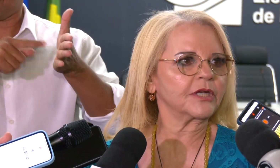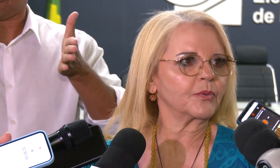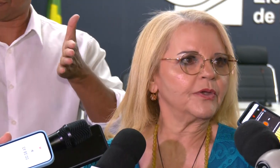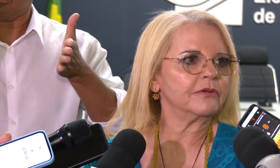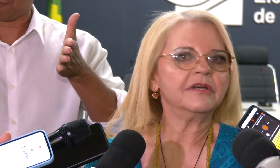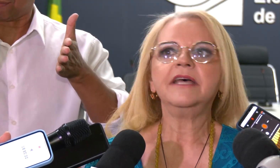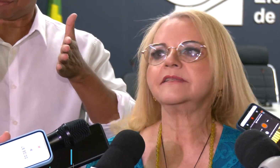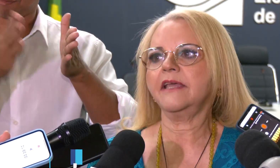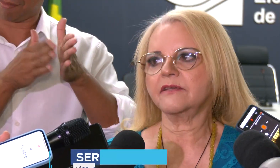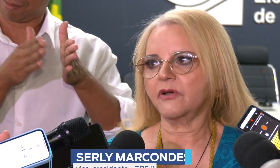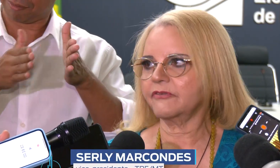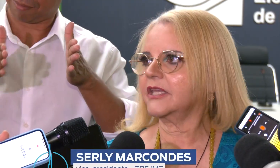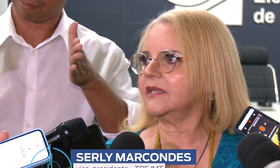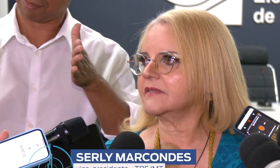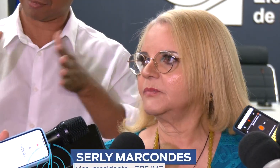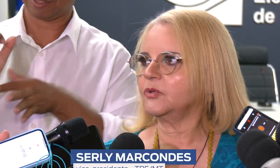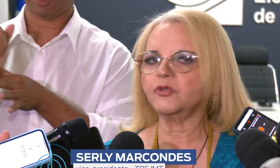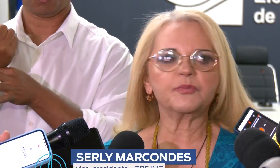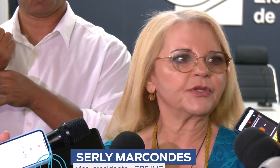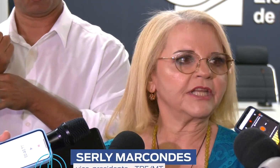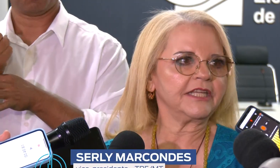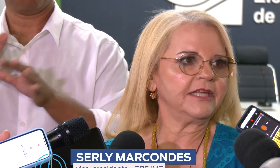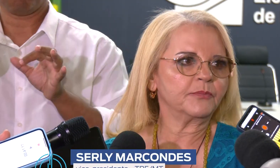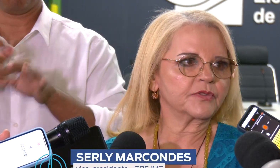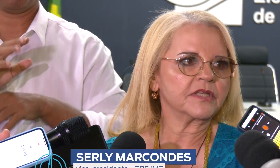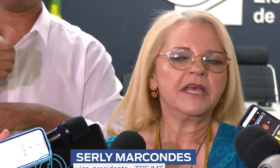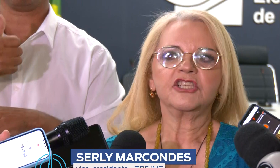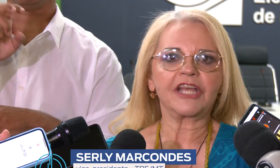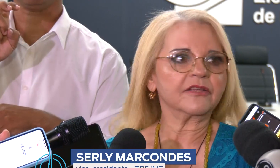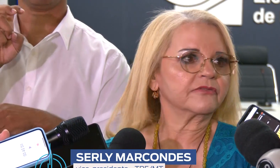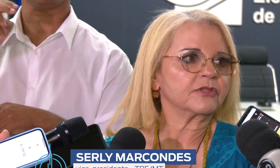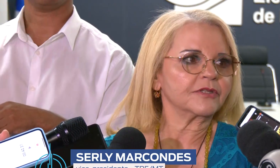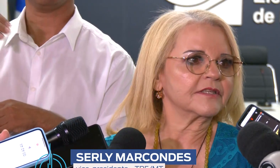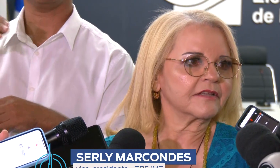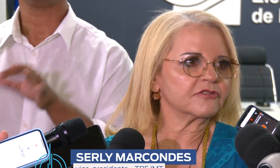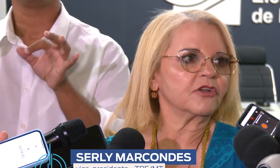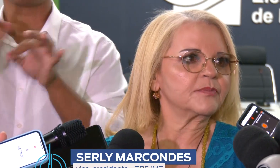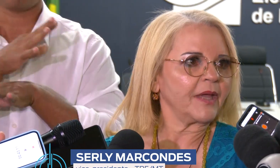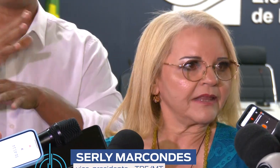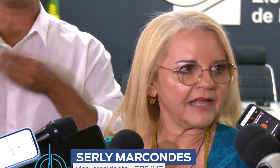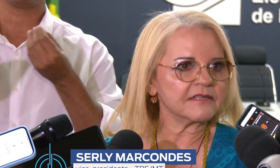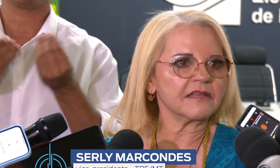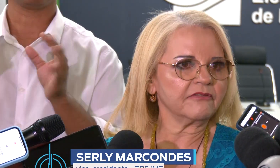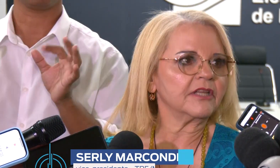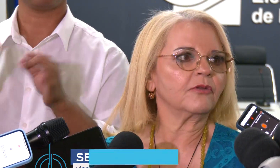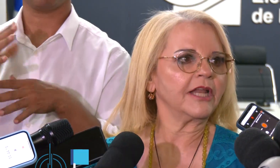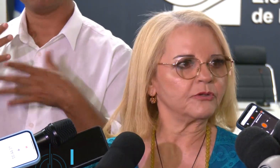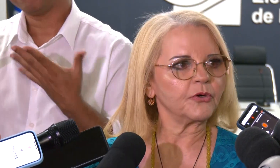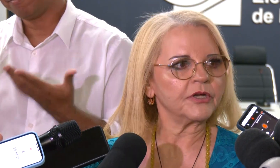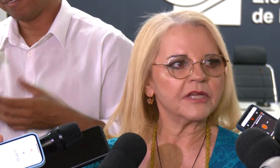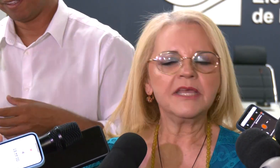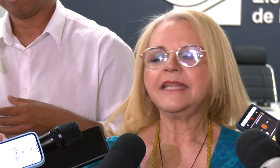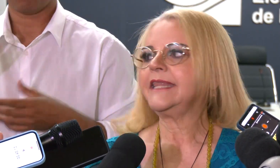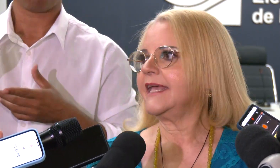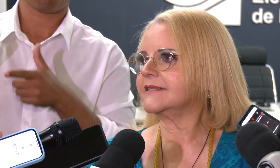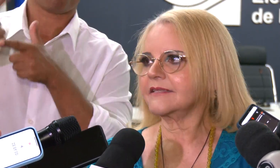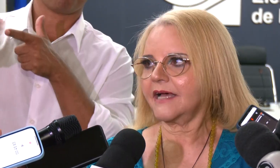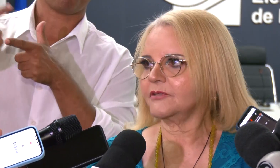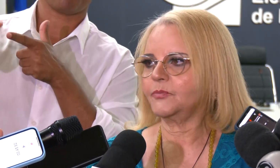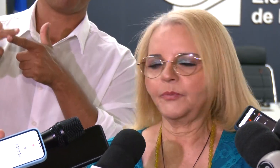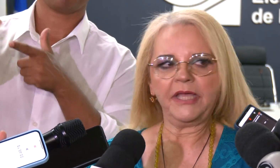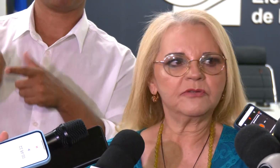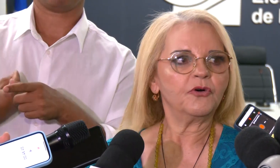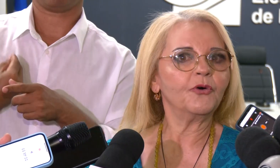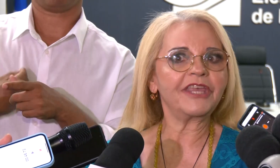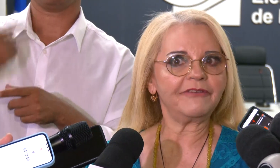seguro tranquilo se resolve em 15 minutos poderíamos já resolver todas as questões pendentes da vida do eleitor nesse